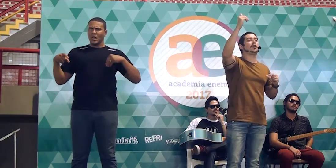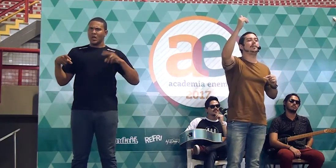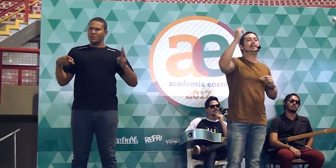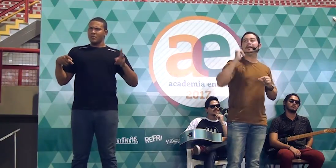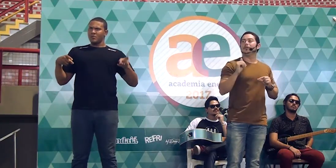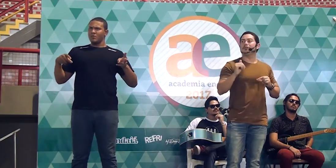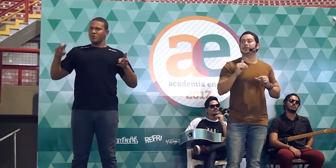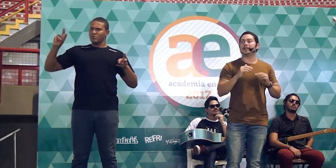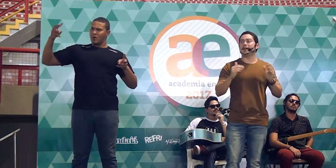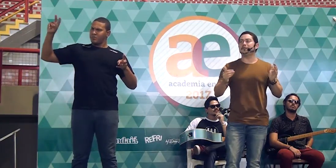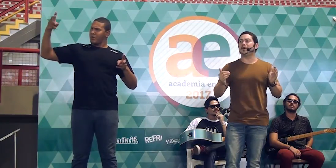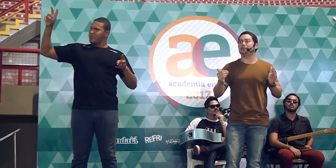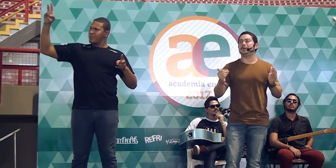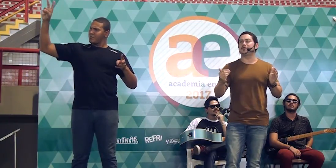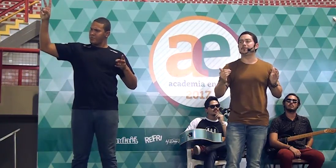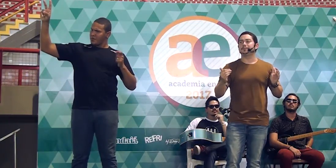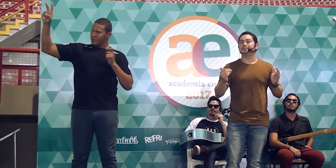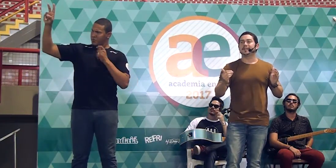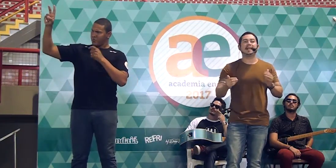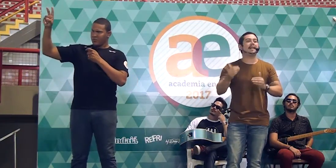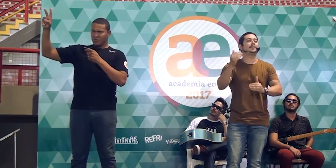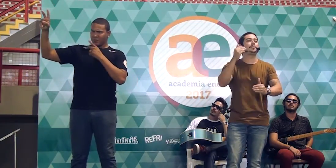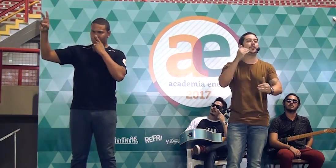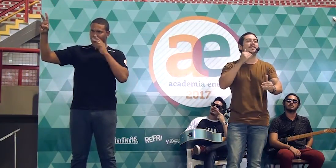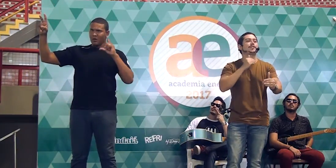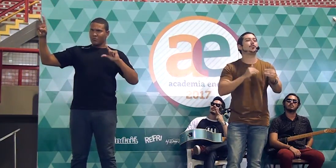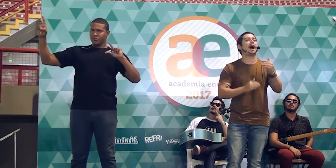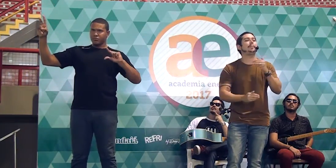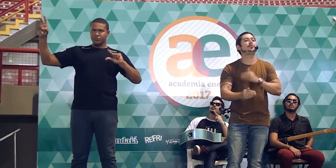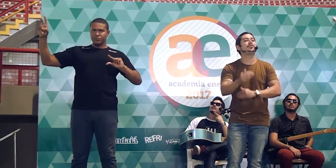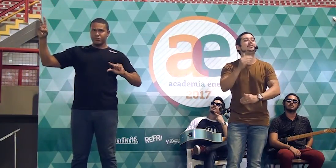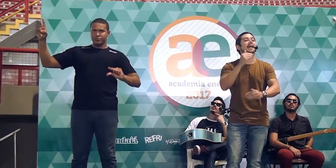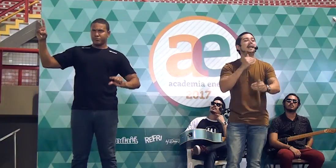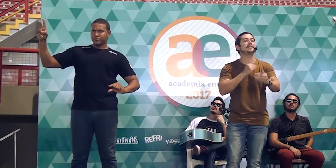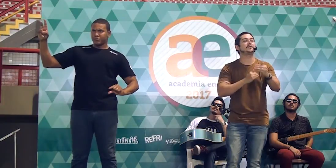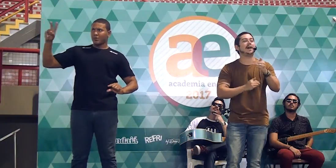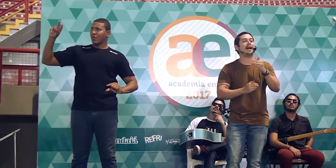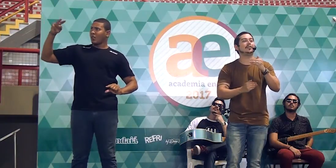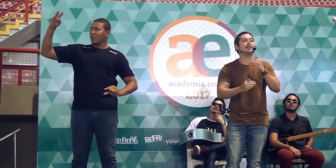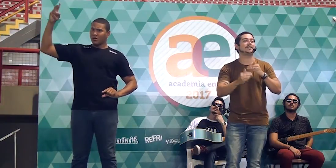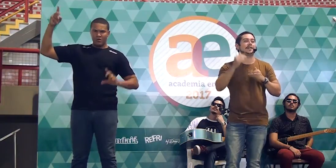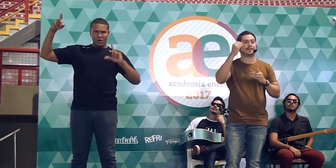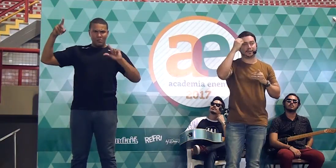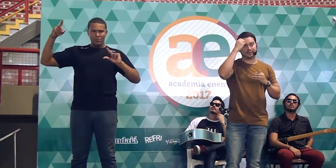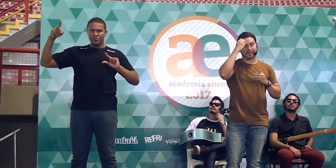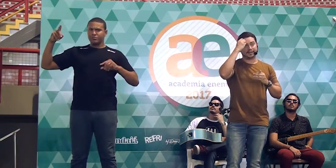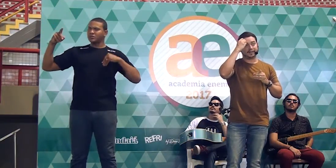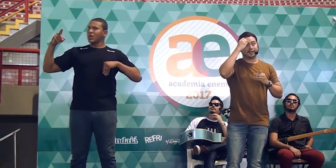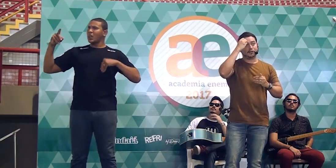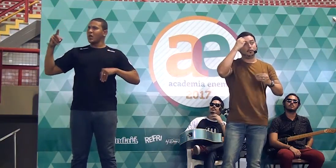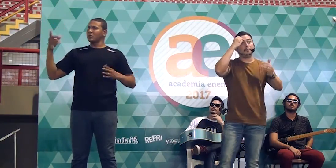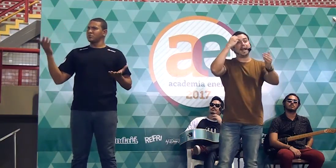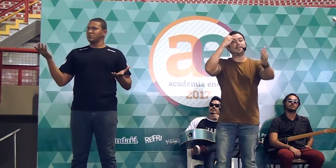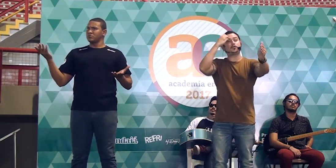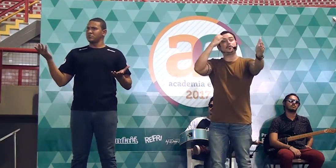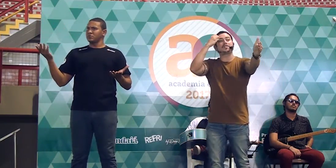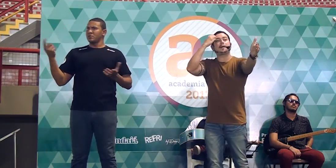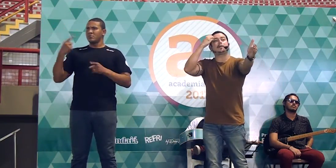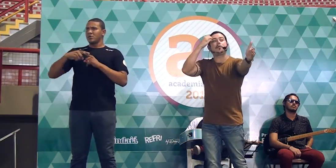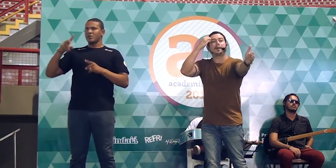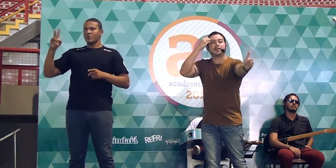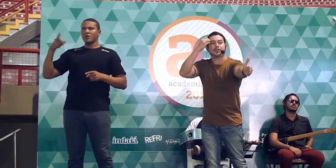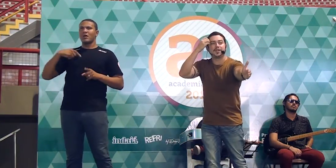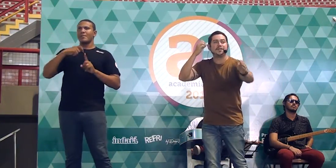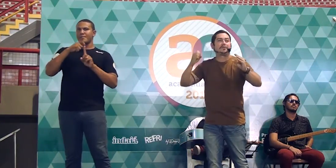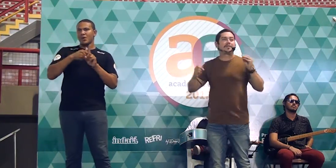inflação sobe, o teu salário não fica fixo. Ele entra em processo rápido de desvalorização. Um mês tu